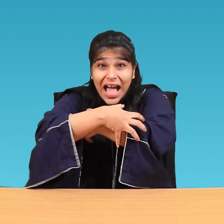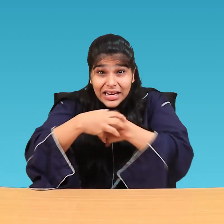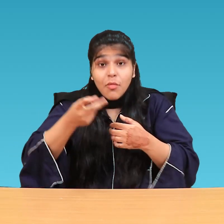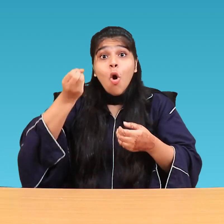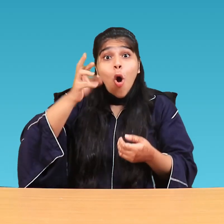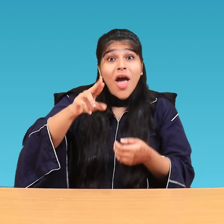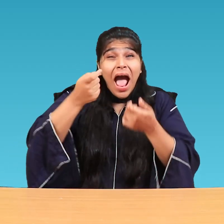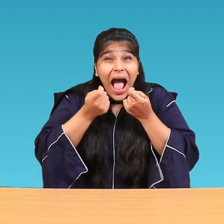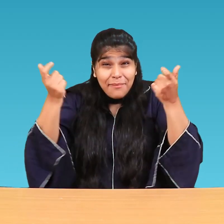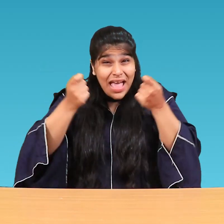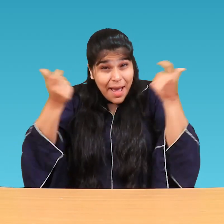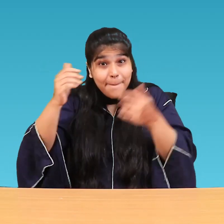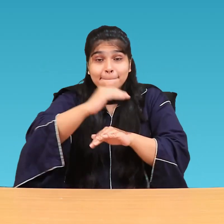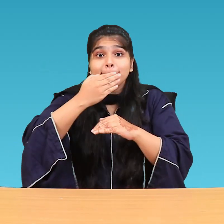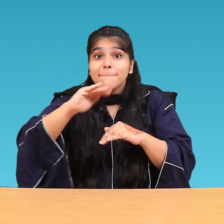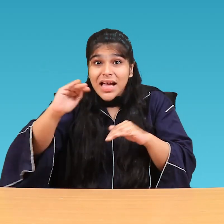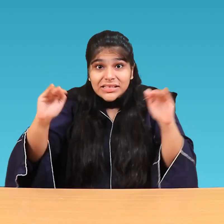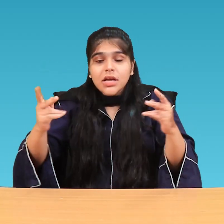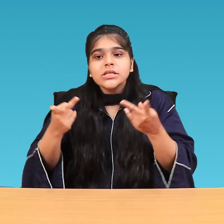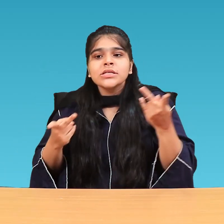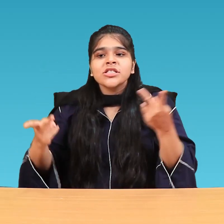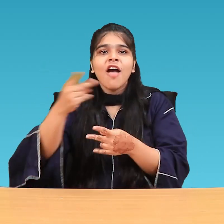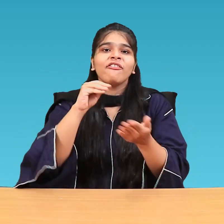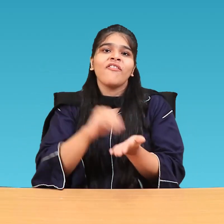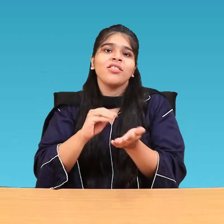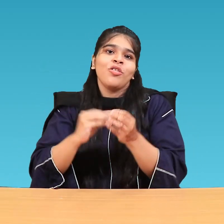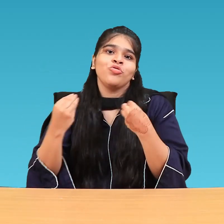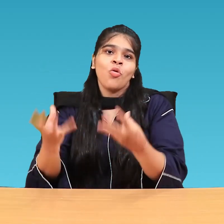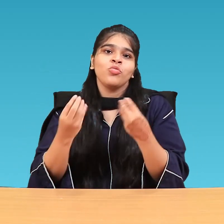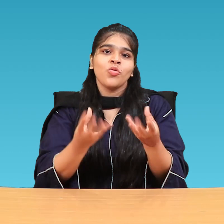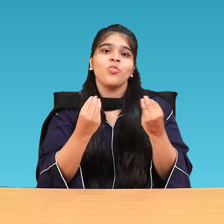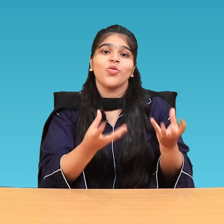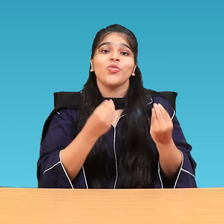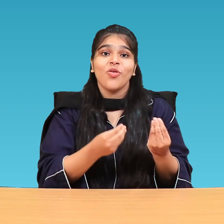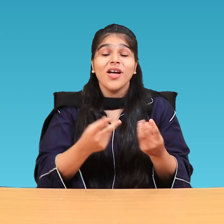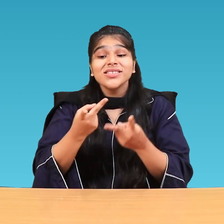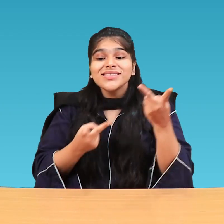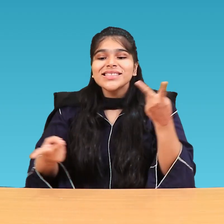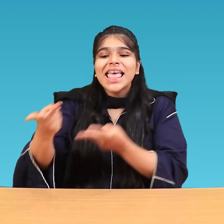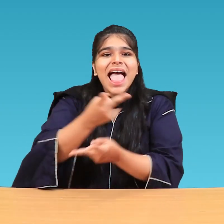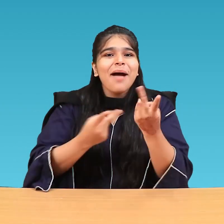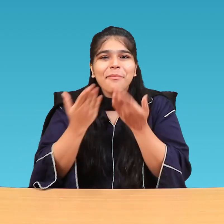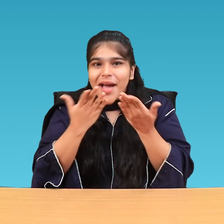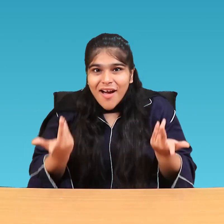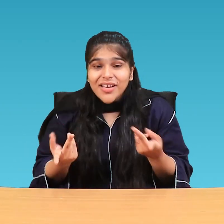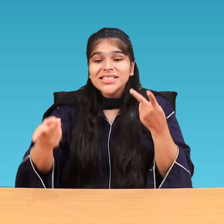से अमीर तर बच्चों को सेम अपॉर्चुनिटीज़ मिलेंगी, क्योंकि वो सेम पढ़ाई कर रहे होंगे, सेम अल्फाज पढ़ रहे